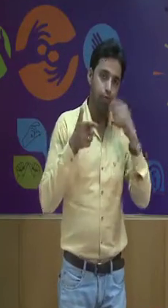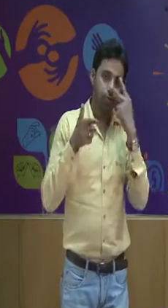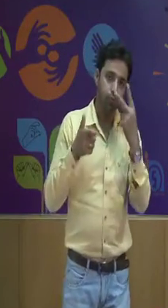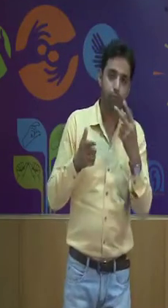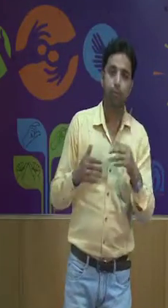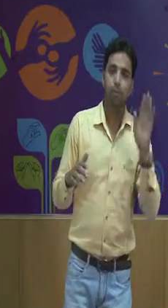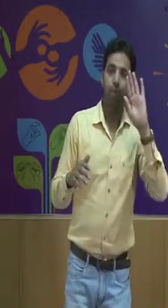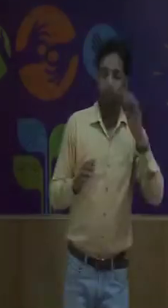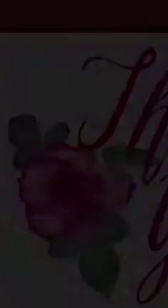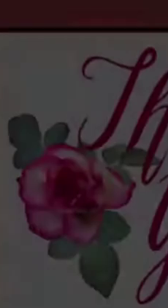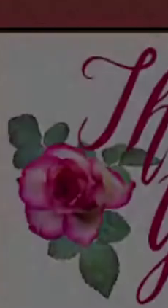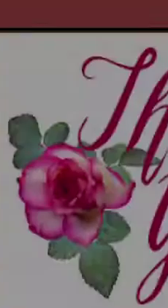Bye.